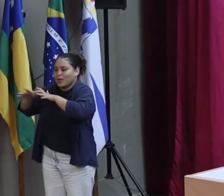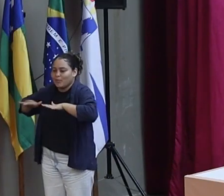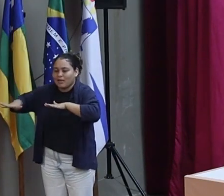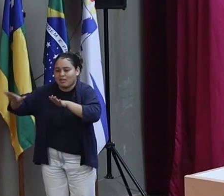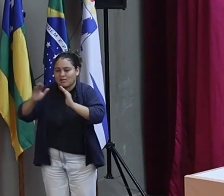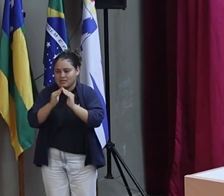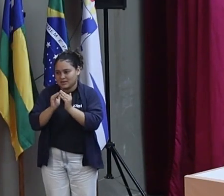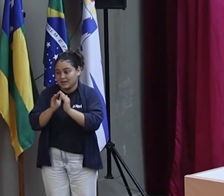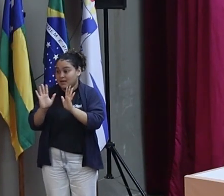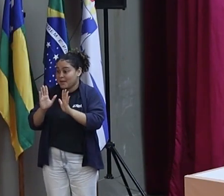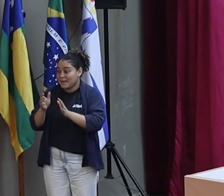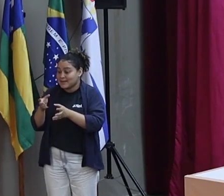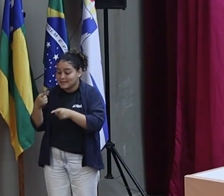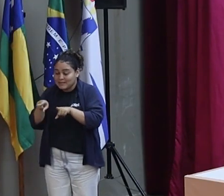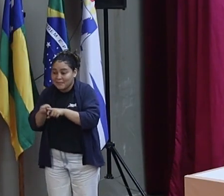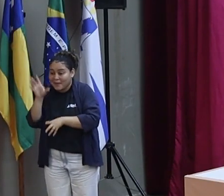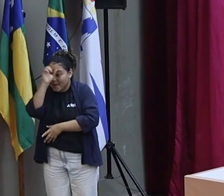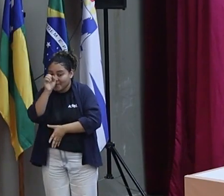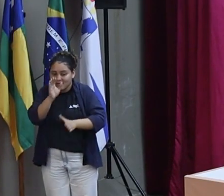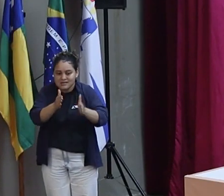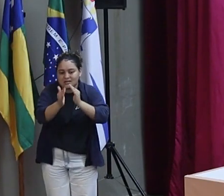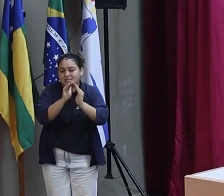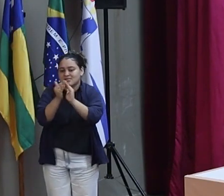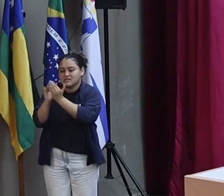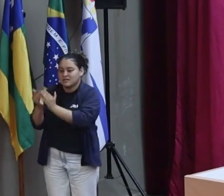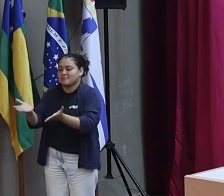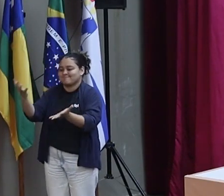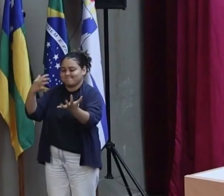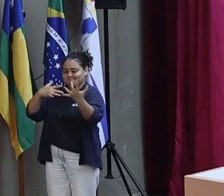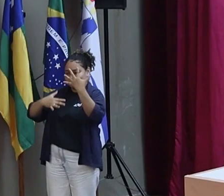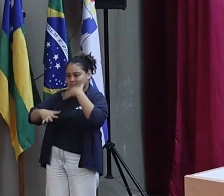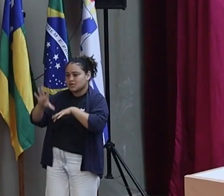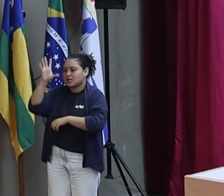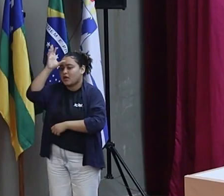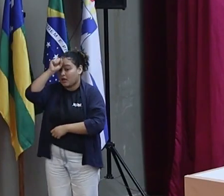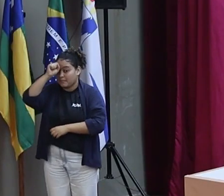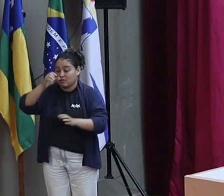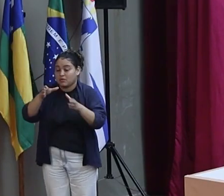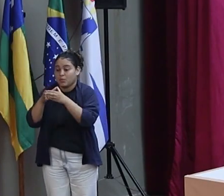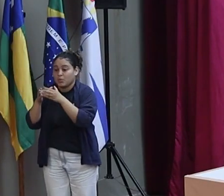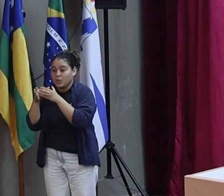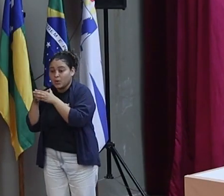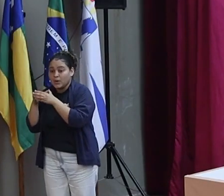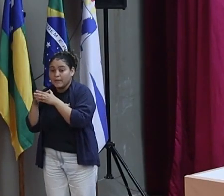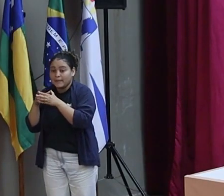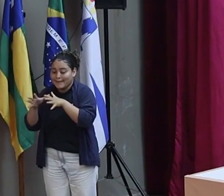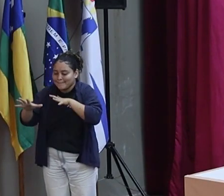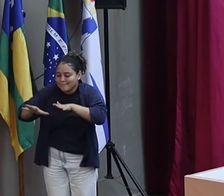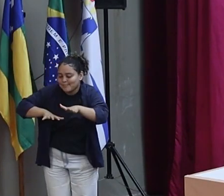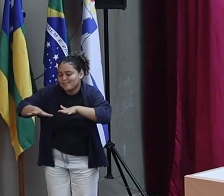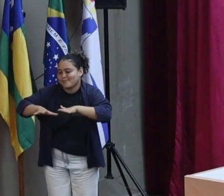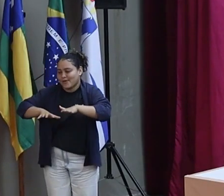comunidades, mas é aprender também com os movimentos sociais, aprender com os coletivos, para que esses coletivos, esse movimento também